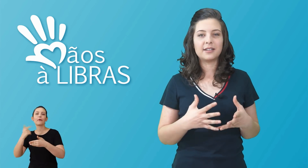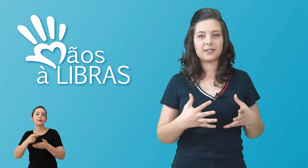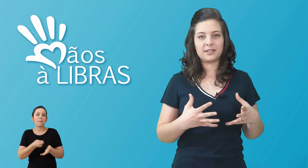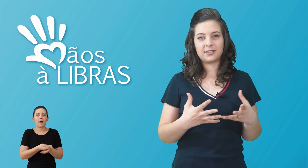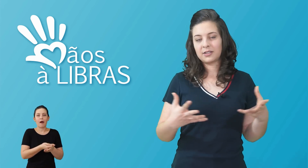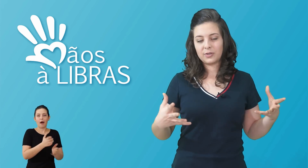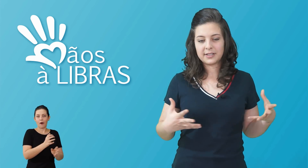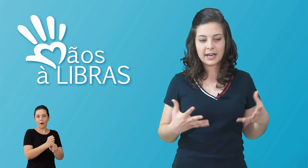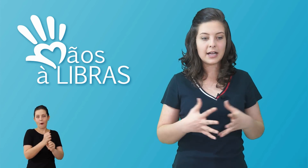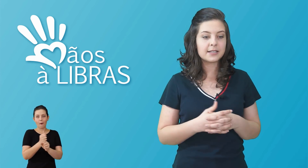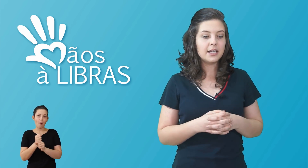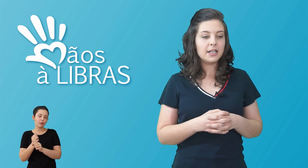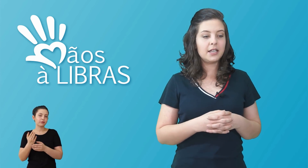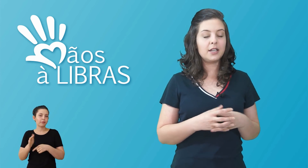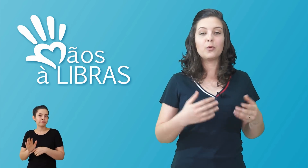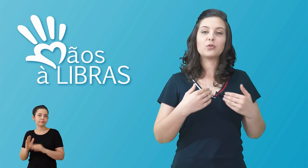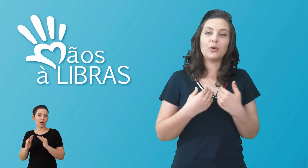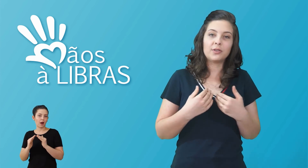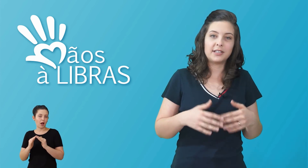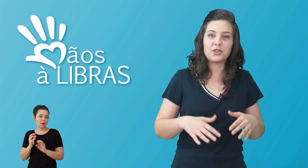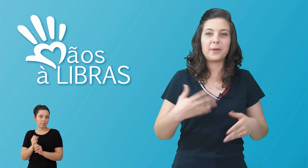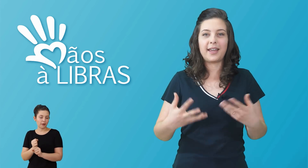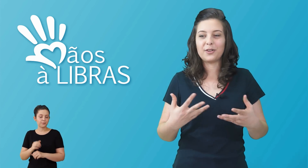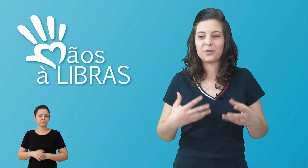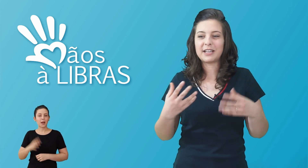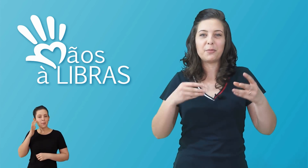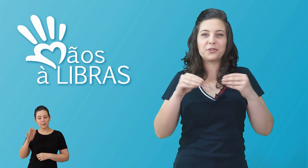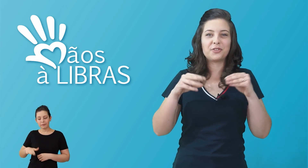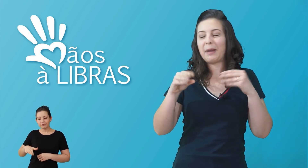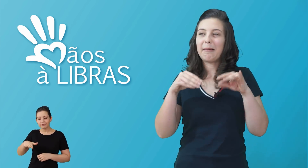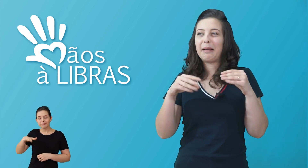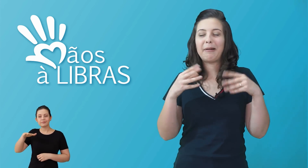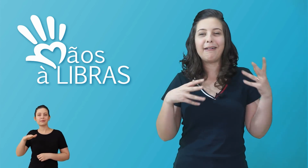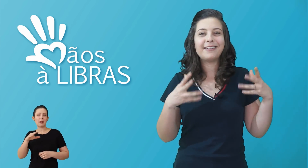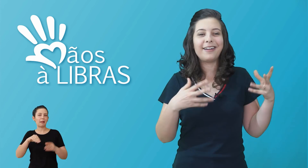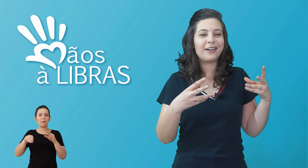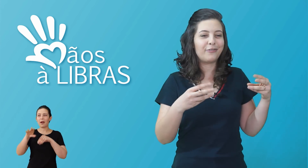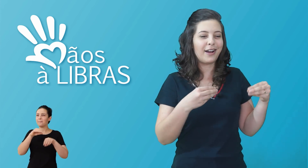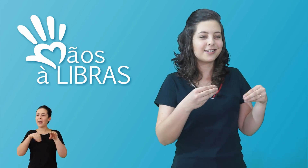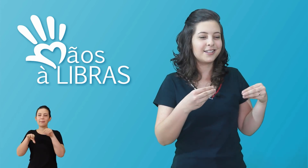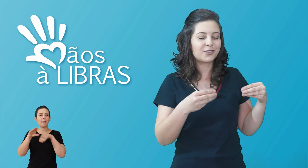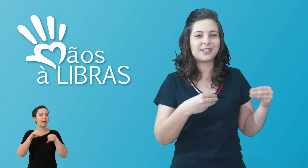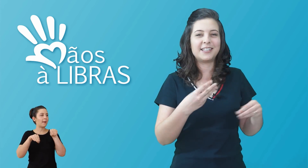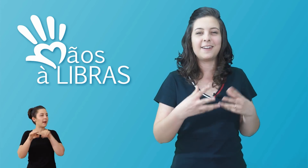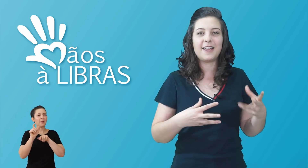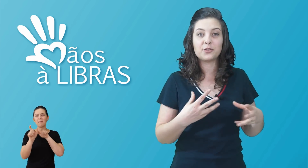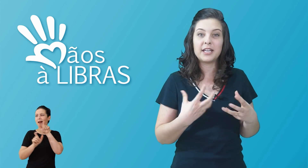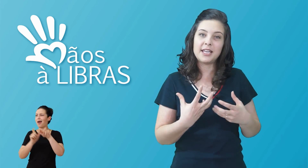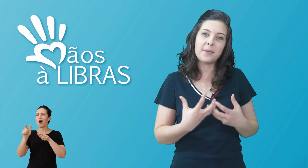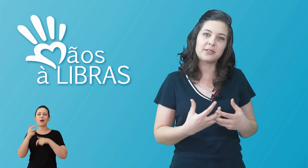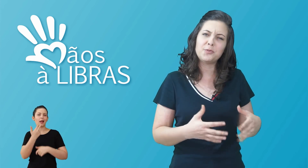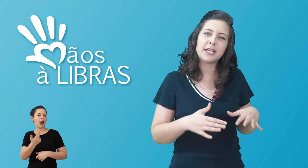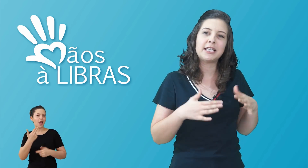ali das coisas da casa. E meu sonho, assim, desde pequena, eu gostava muito de blá, blá, blá, né? Falar, assim, as coisas em inglês.